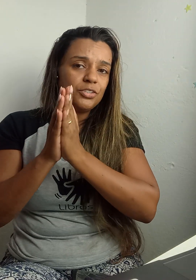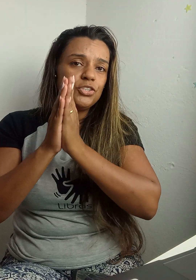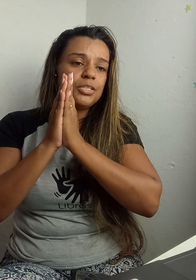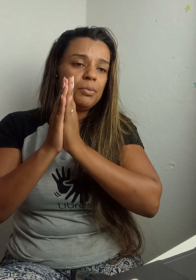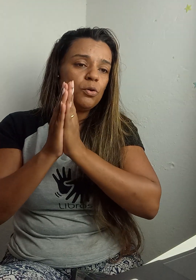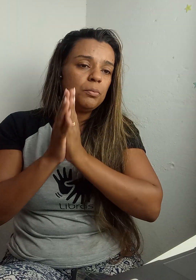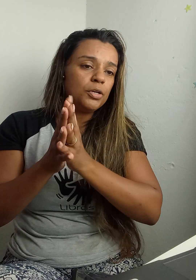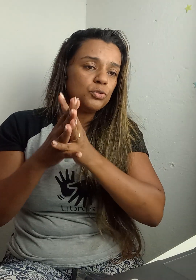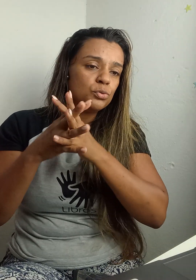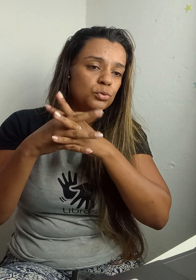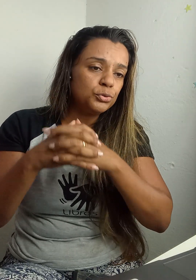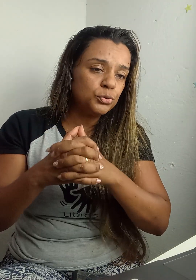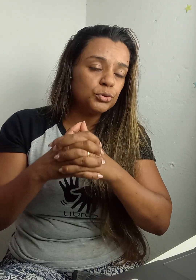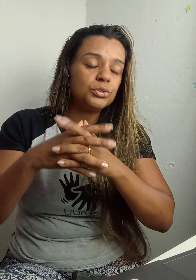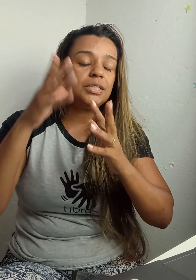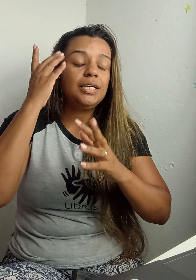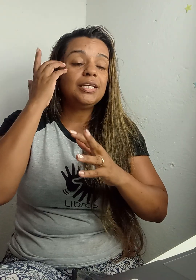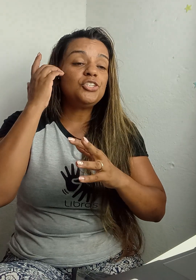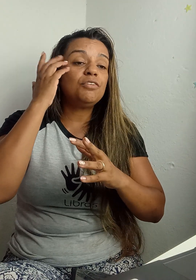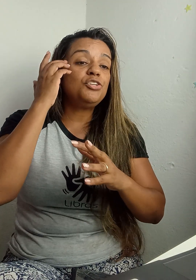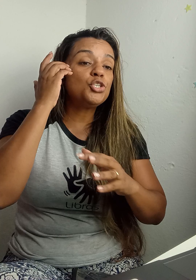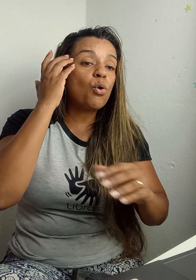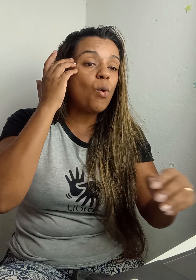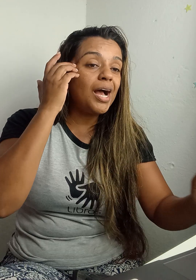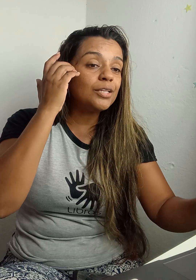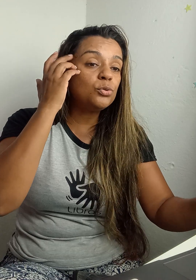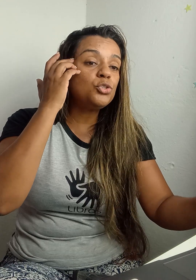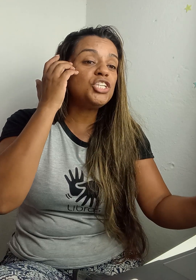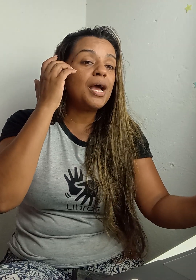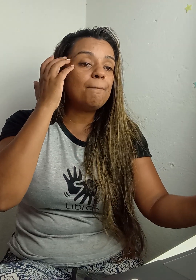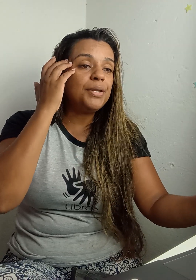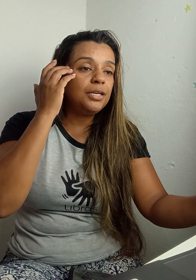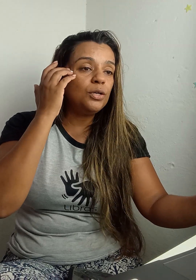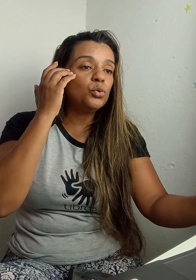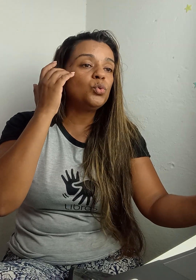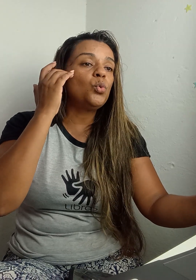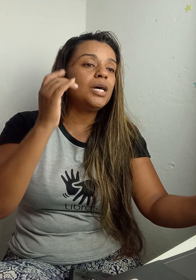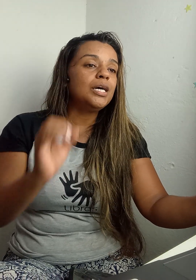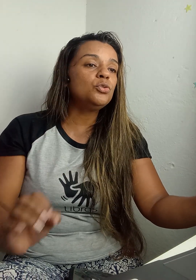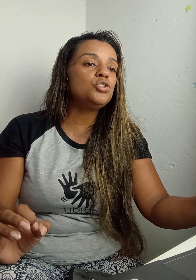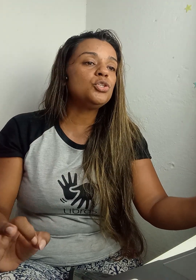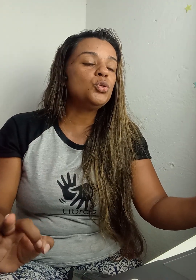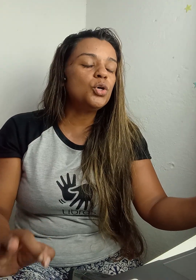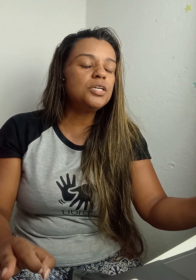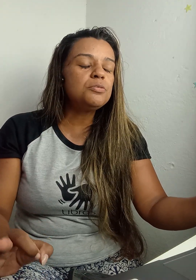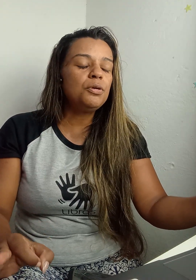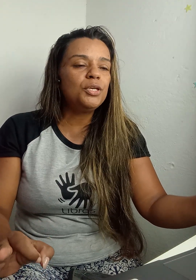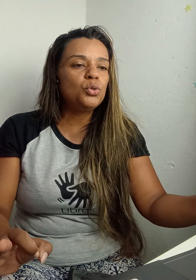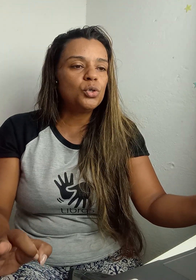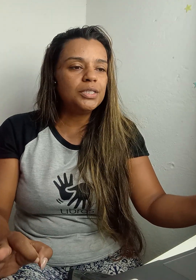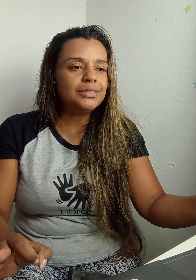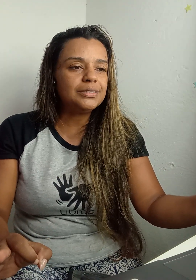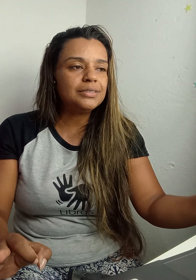gente também comemora junto com os surdos, que é dia 24 de abril do ano de 2002.